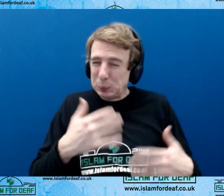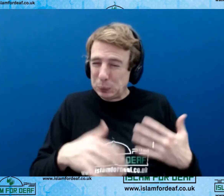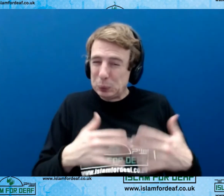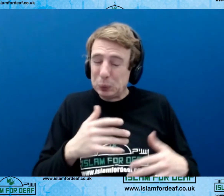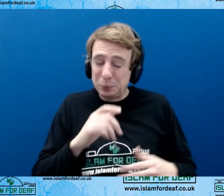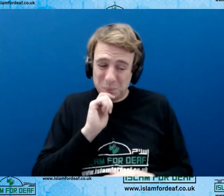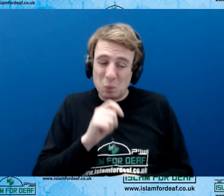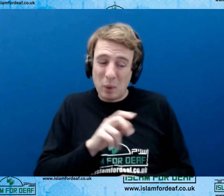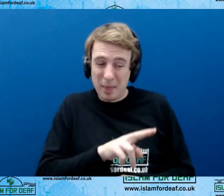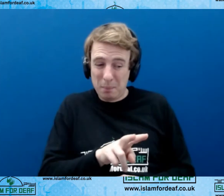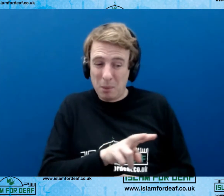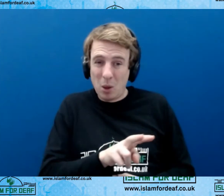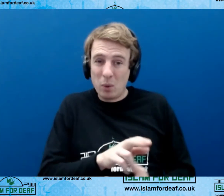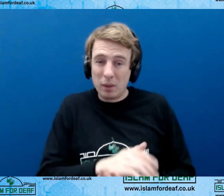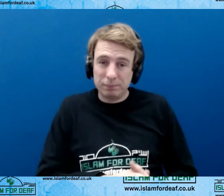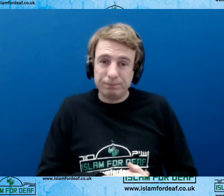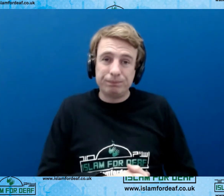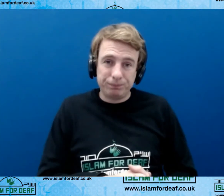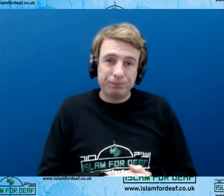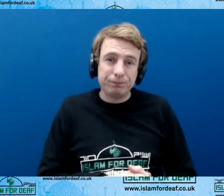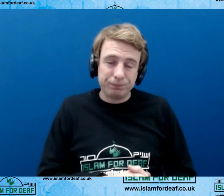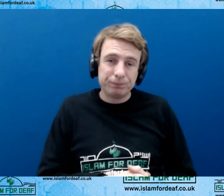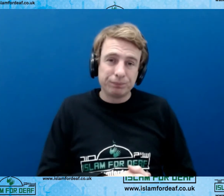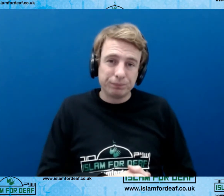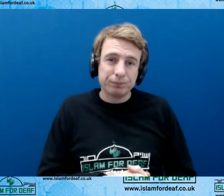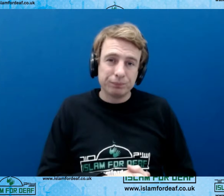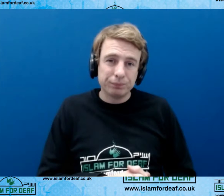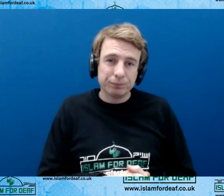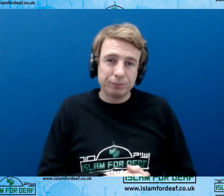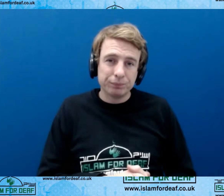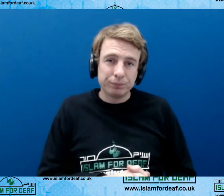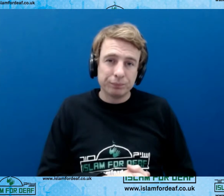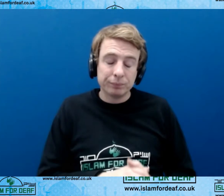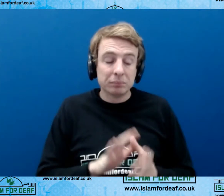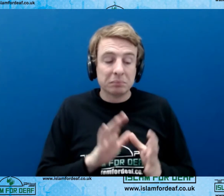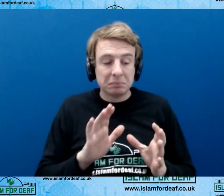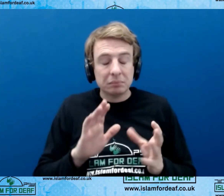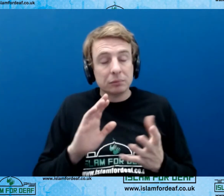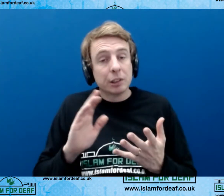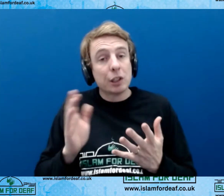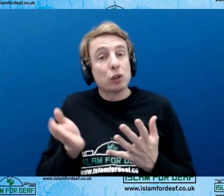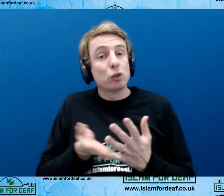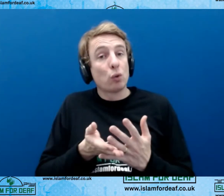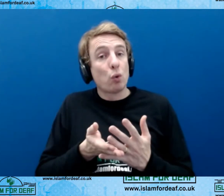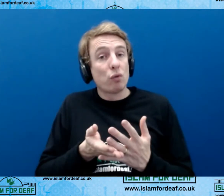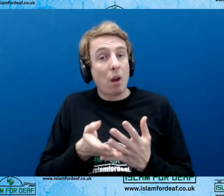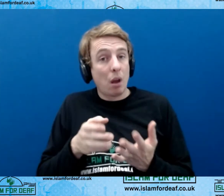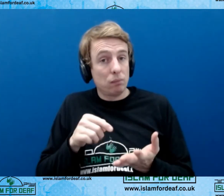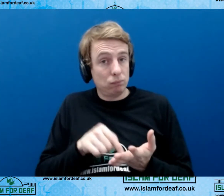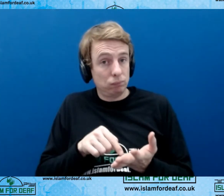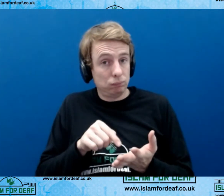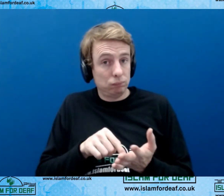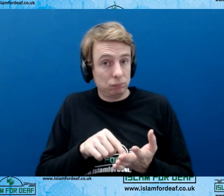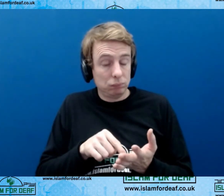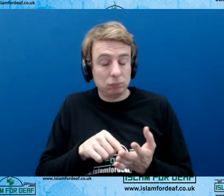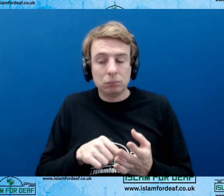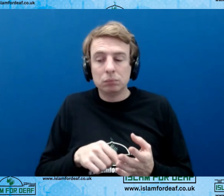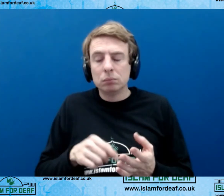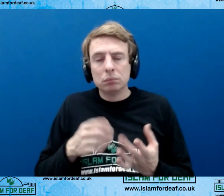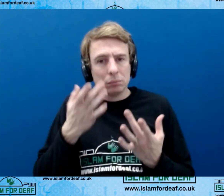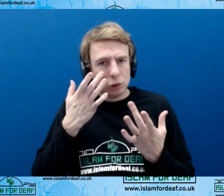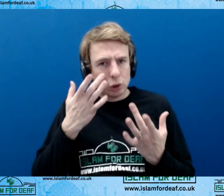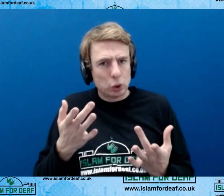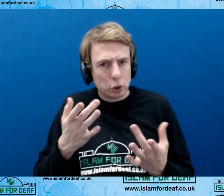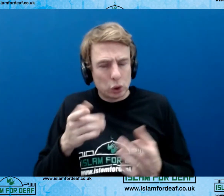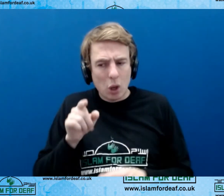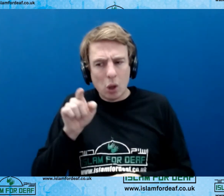كيف ذلك؟ And this chapter is a sign from the signs of the truthfulness of the prophethood of the